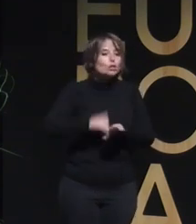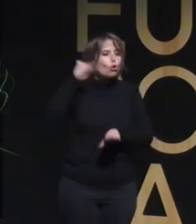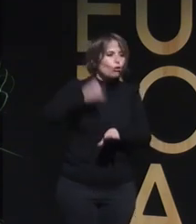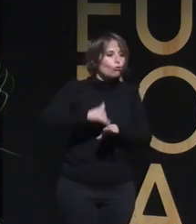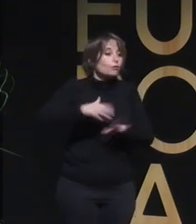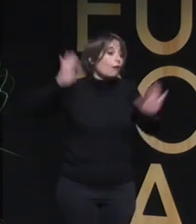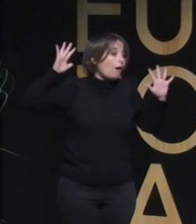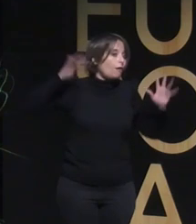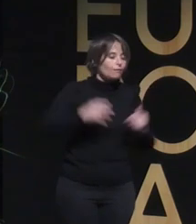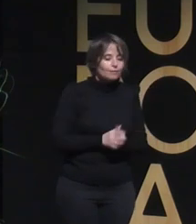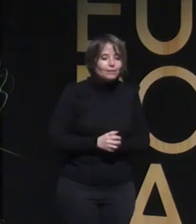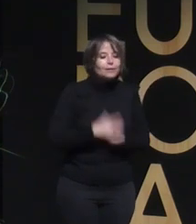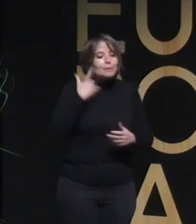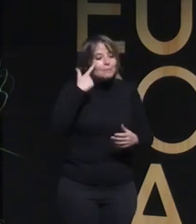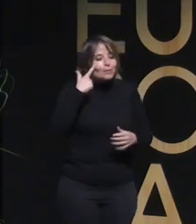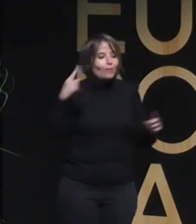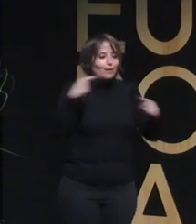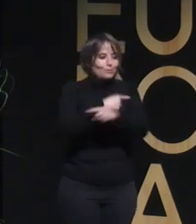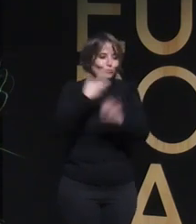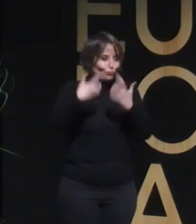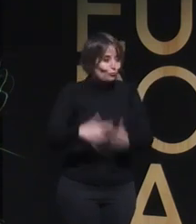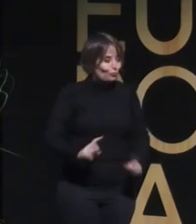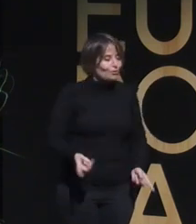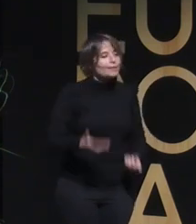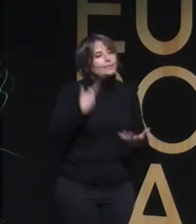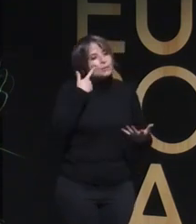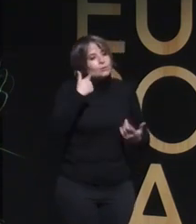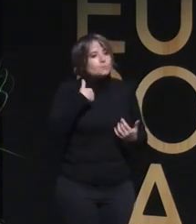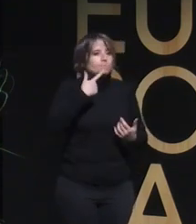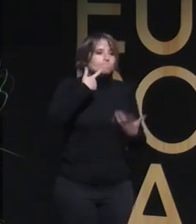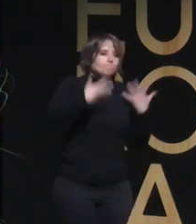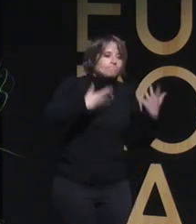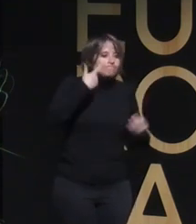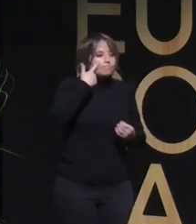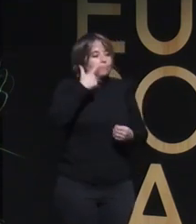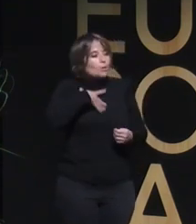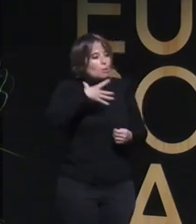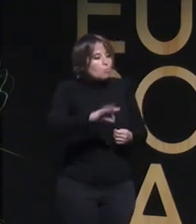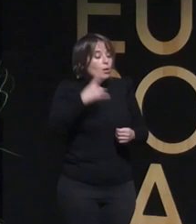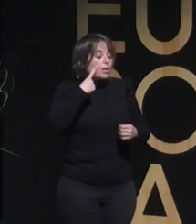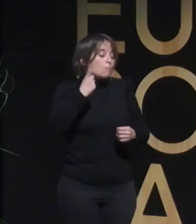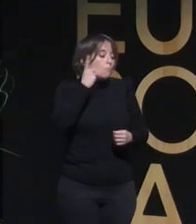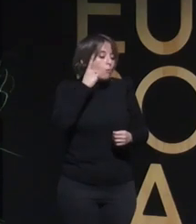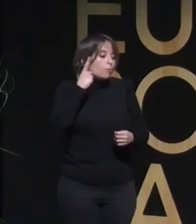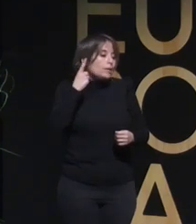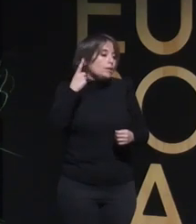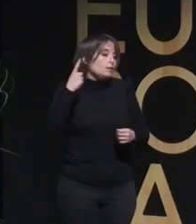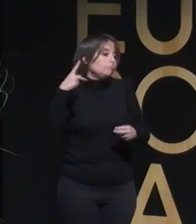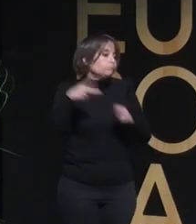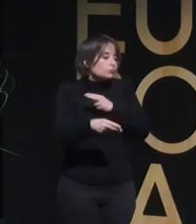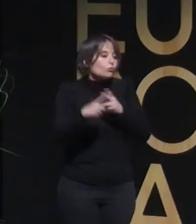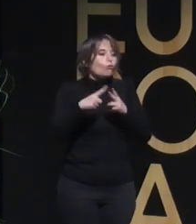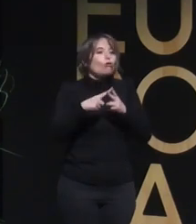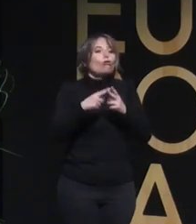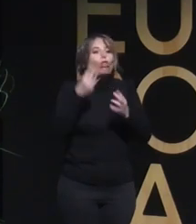me coges? Pero al revés no funciona. Entonces yo es como diciendo, bueno, pues igual tengo que cortar el móvil o tengo que cortar datos o tengo que, vamos a